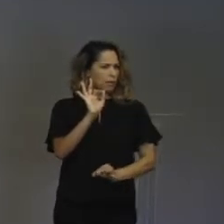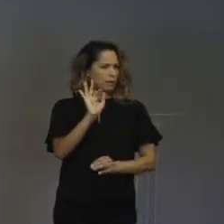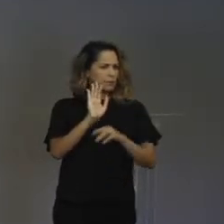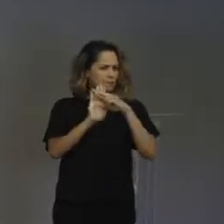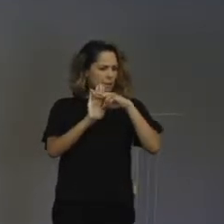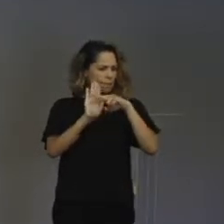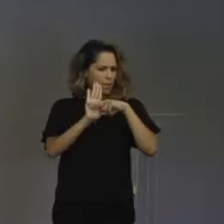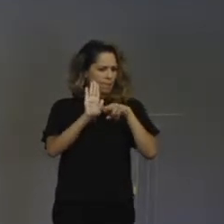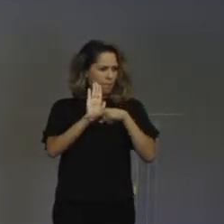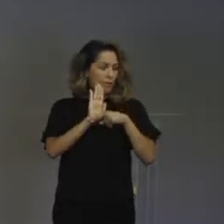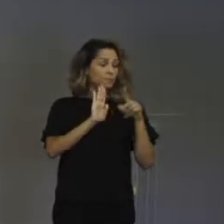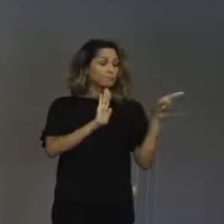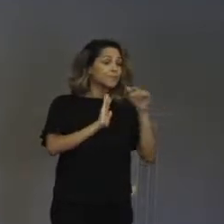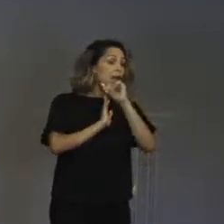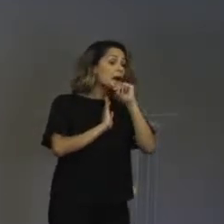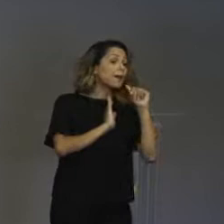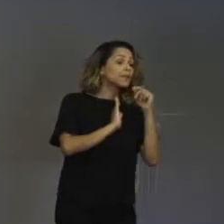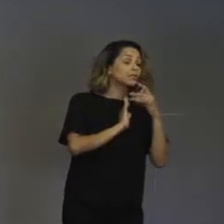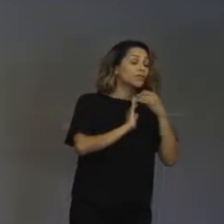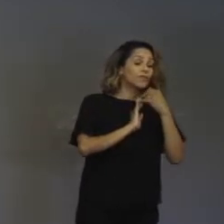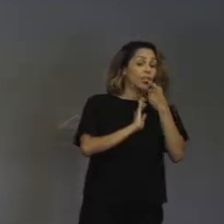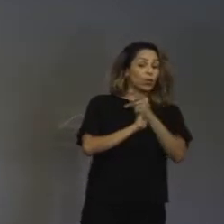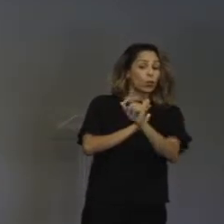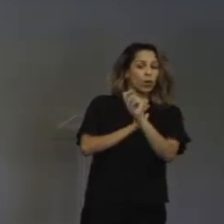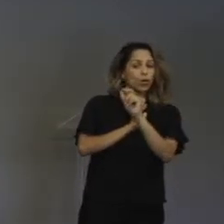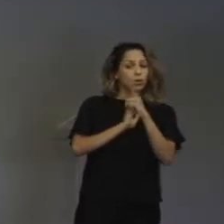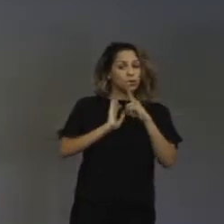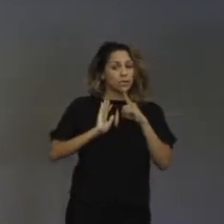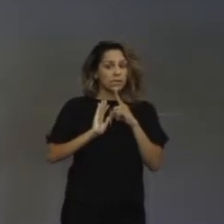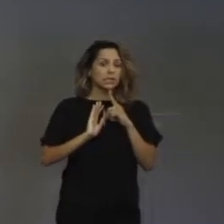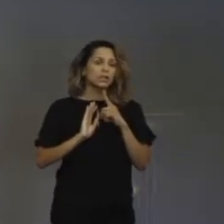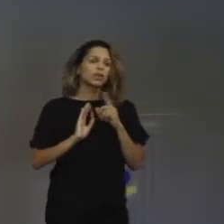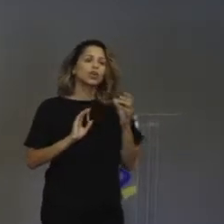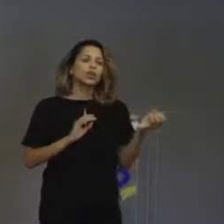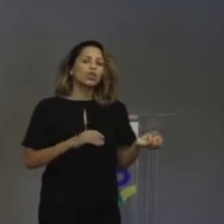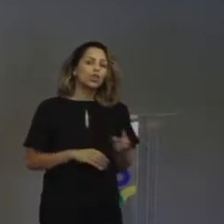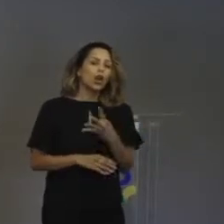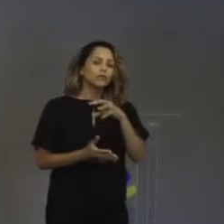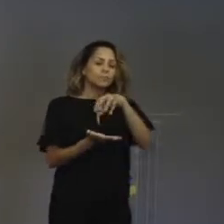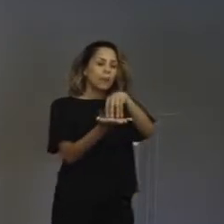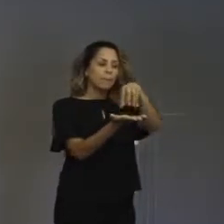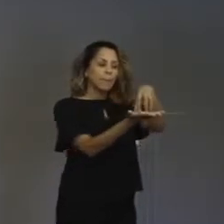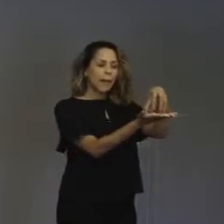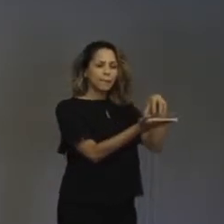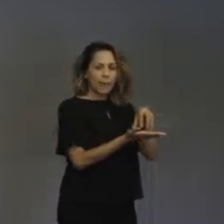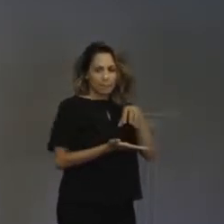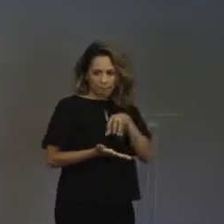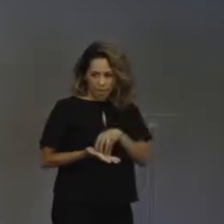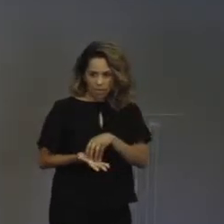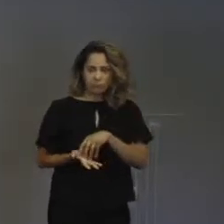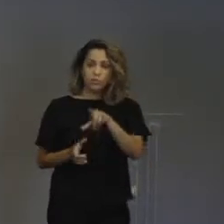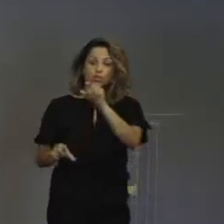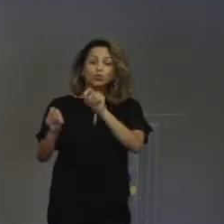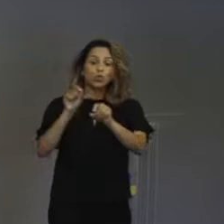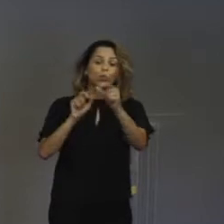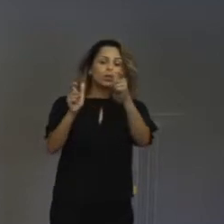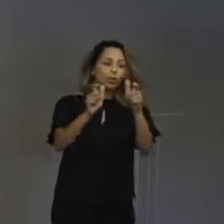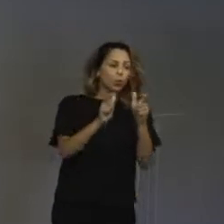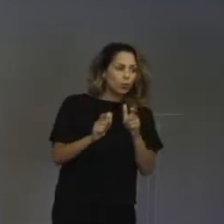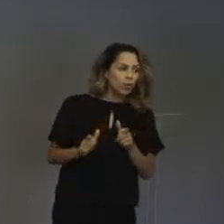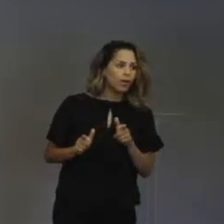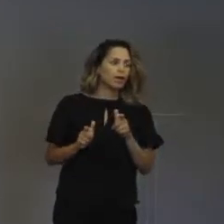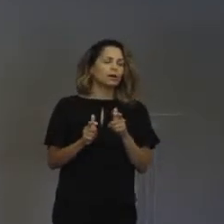50 mil postos para trabalhadores mega qualificados, muitos dos quais podem ser seus, outros a gente vai levar, e vai